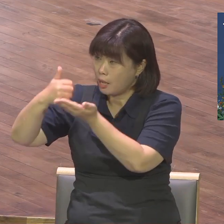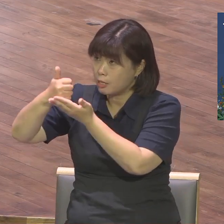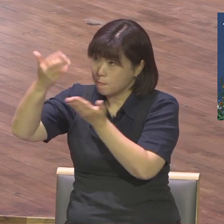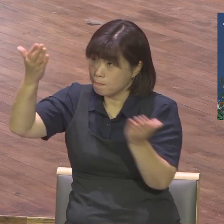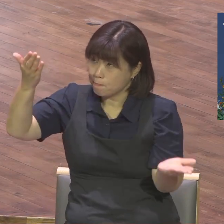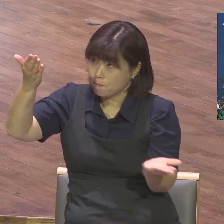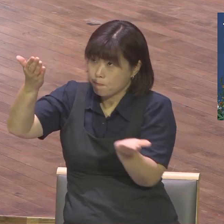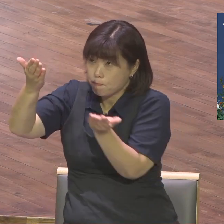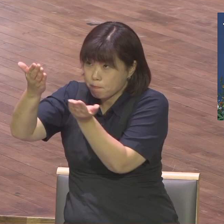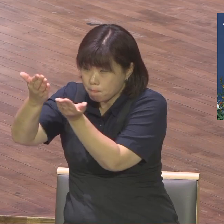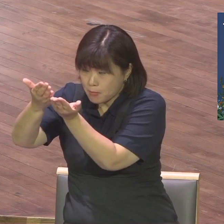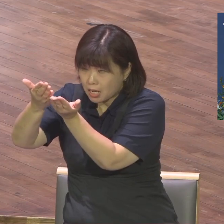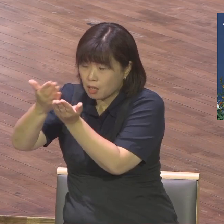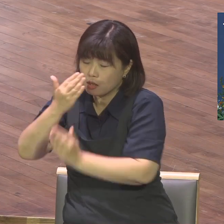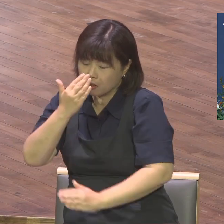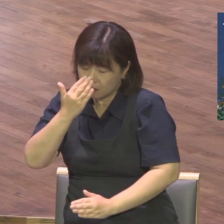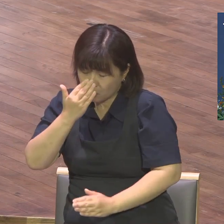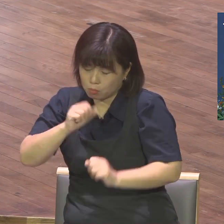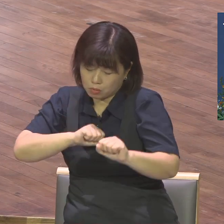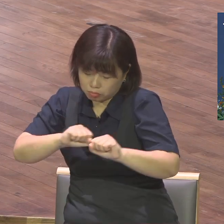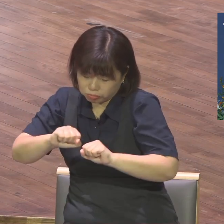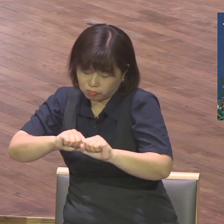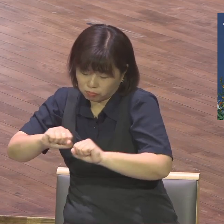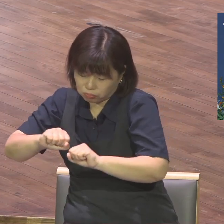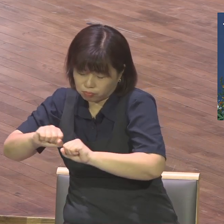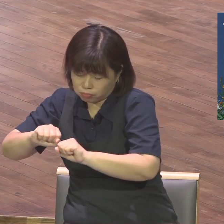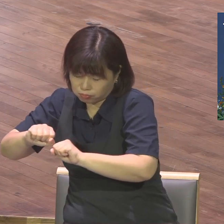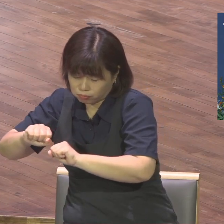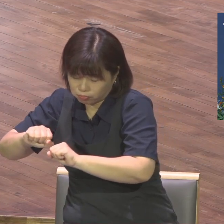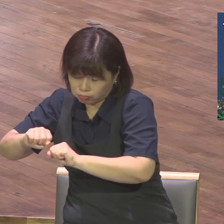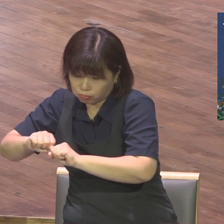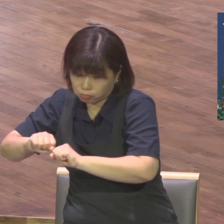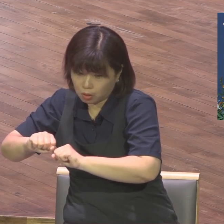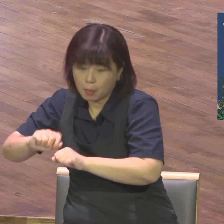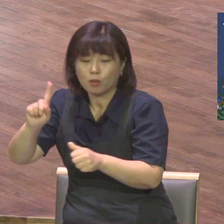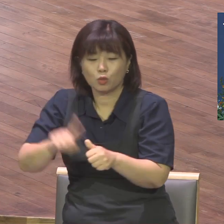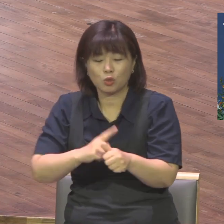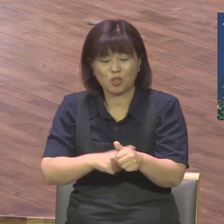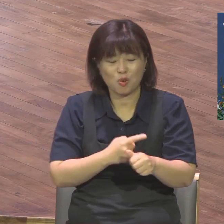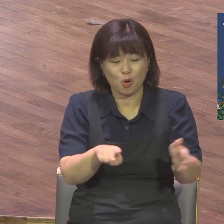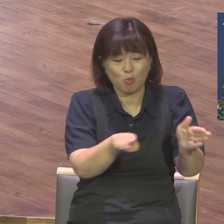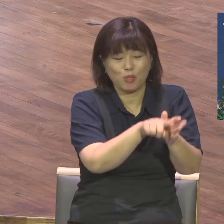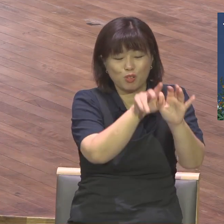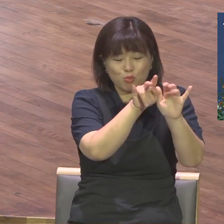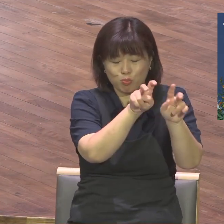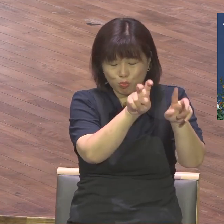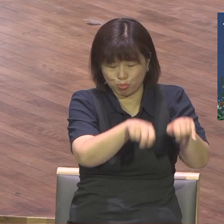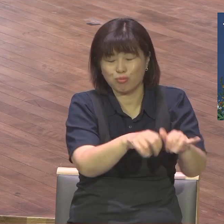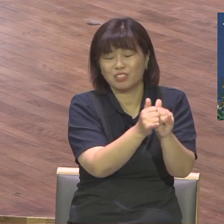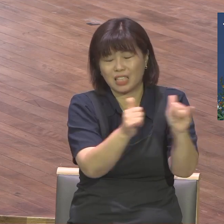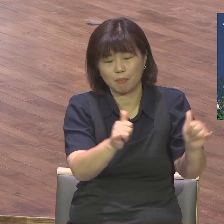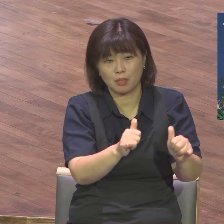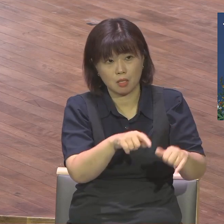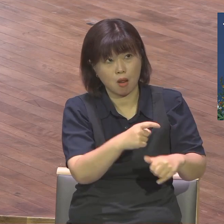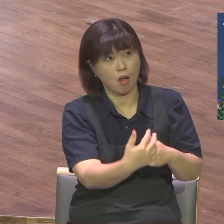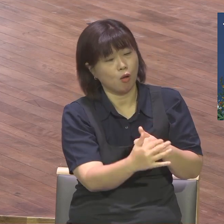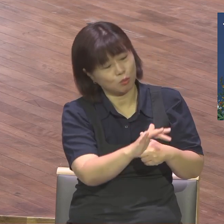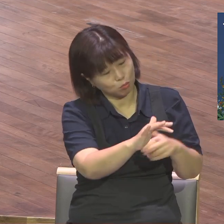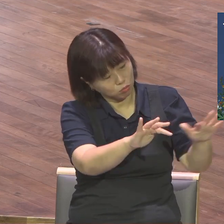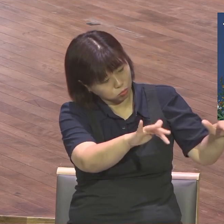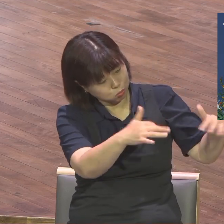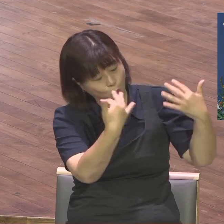영교회를 굉장히 칭찬한대요. 엄청 고맙게 생각한대요. 앞으로 더 복음 향기를 발휘할 줄로 믿습니다.